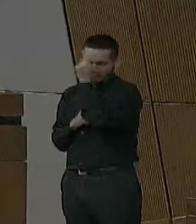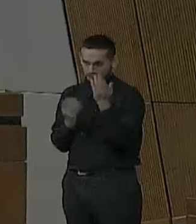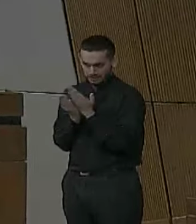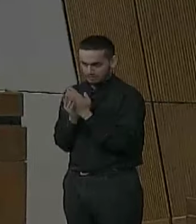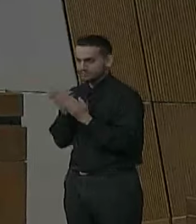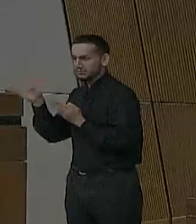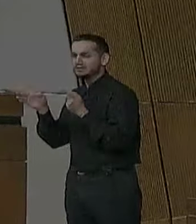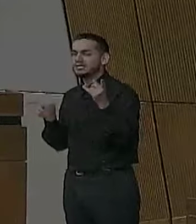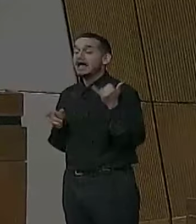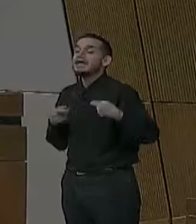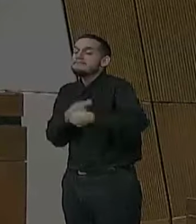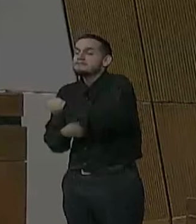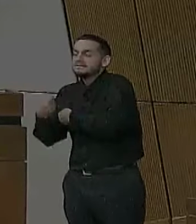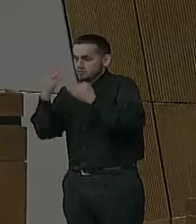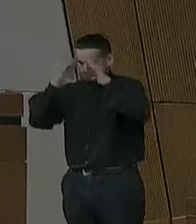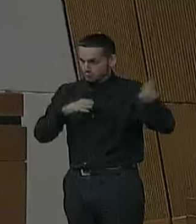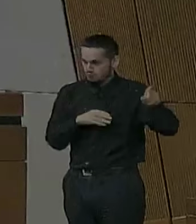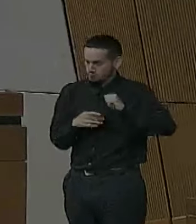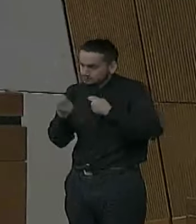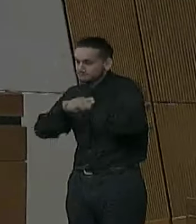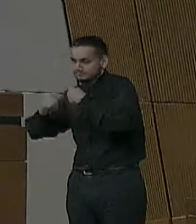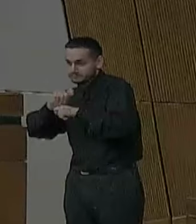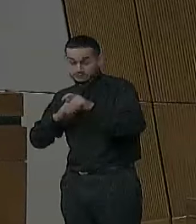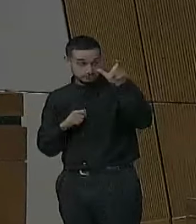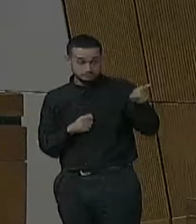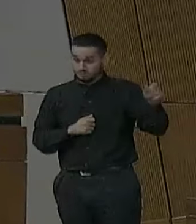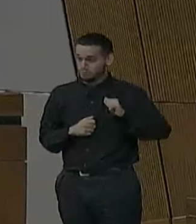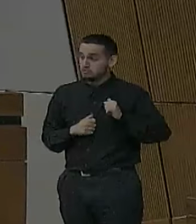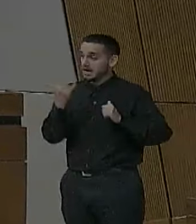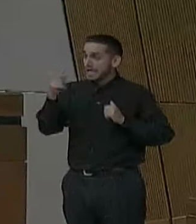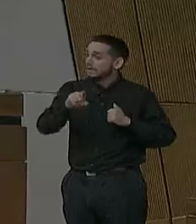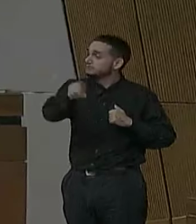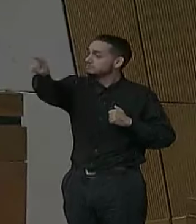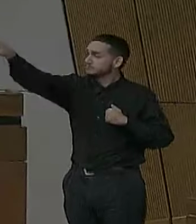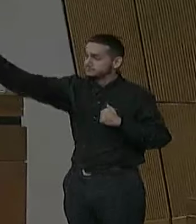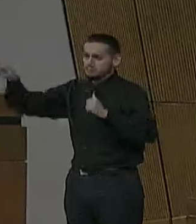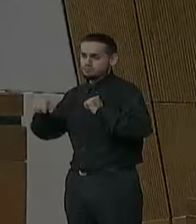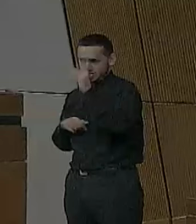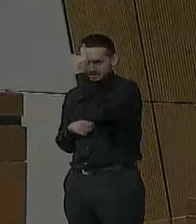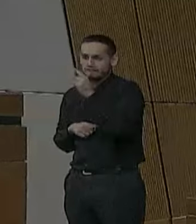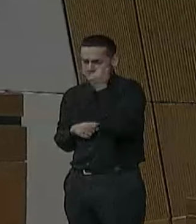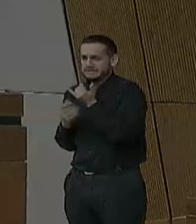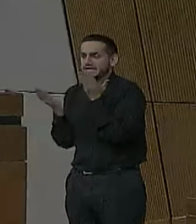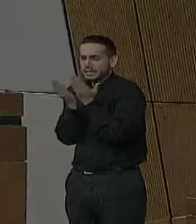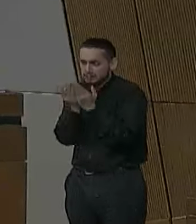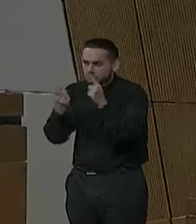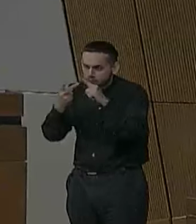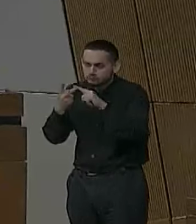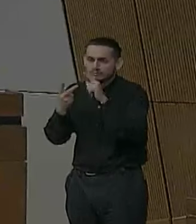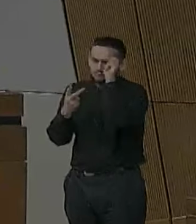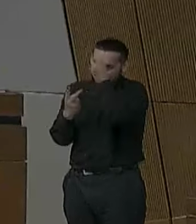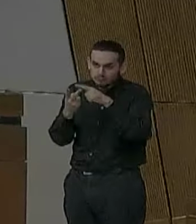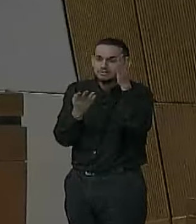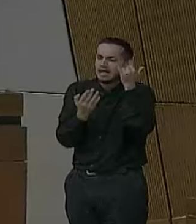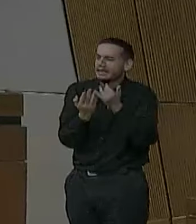esforzando, tiene un emprendimiento propio. Y así como ella, hay muchas personas con discapacidad, con potencial.